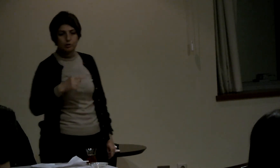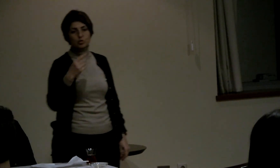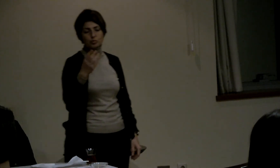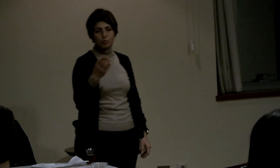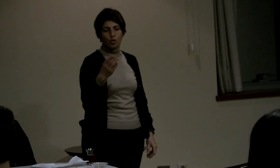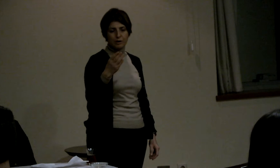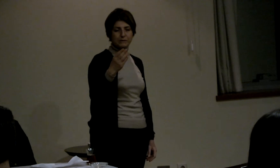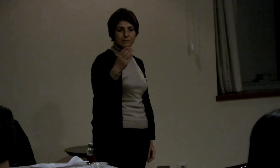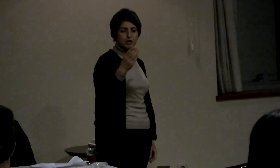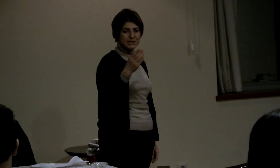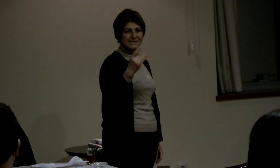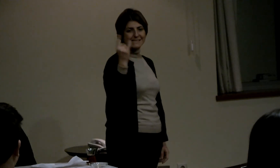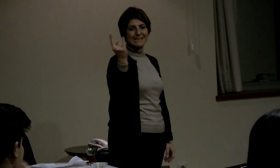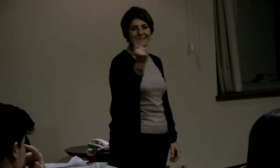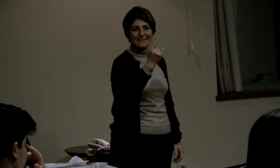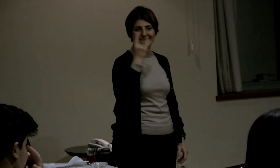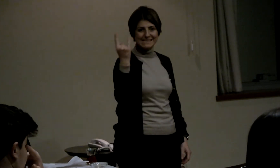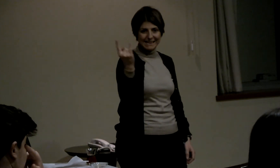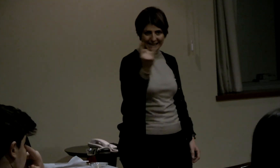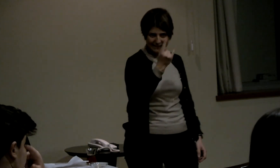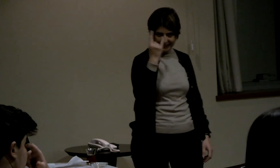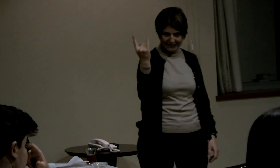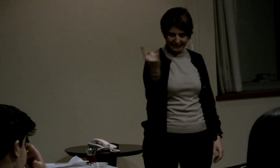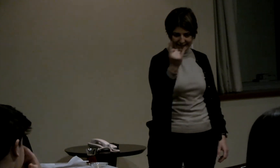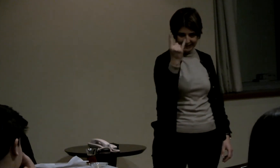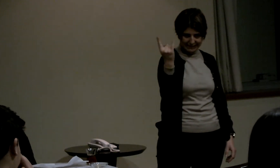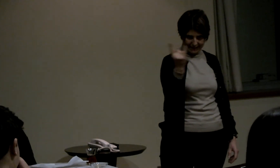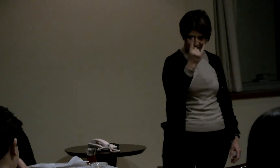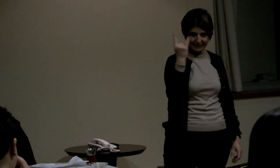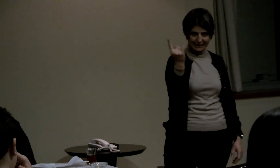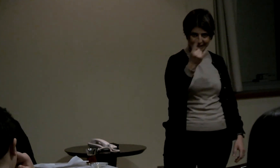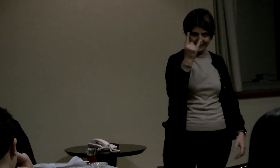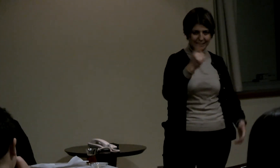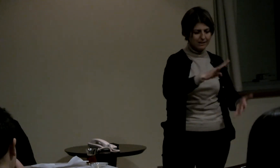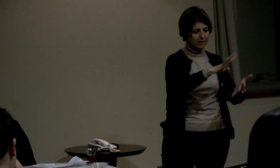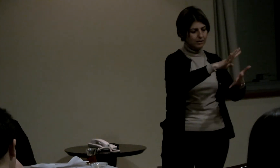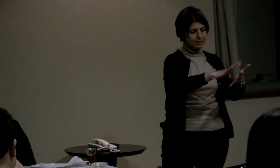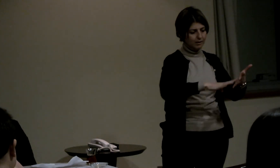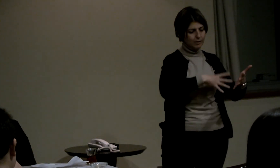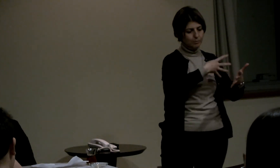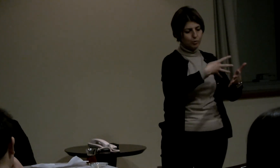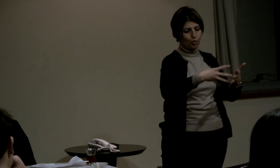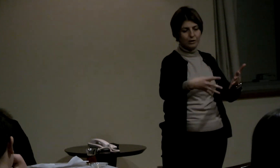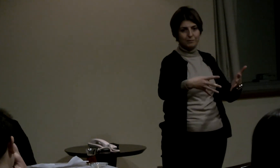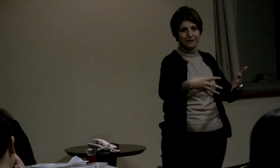Tur programı demişiz. Gezi. Evet, gezi programı.